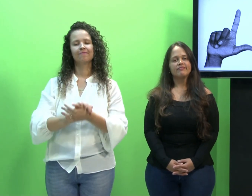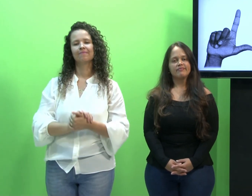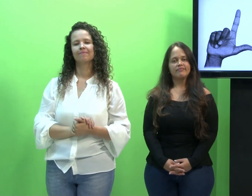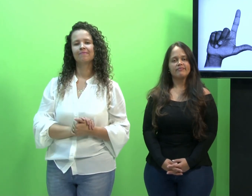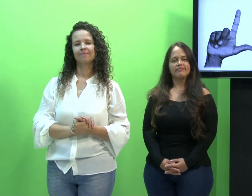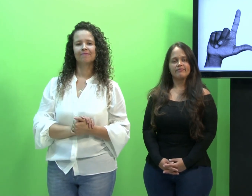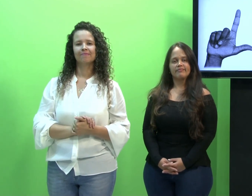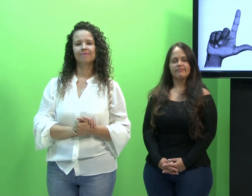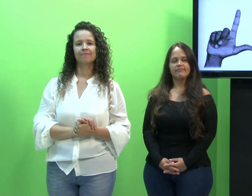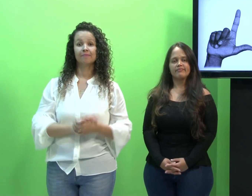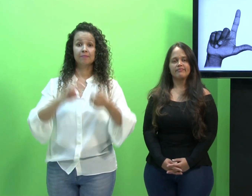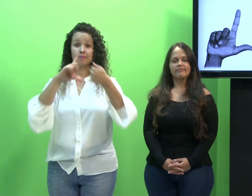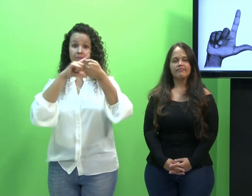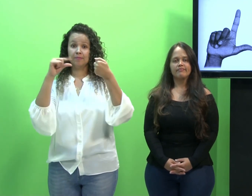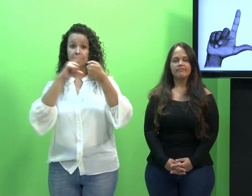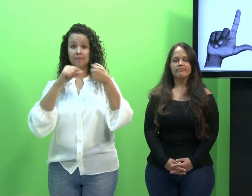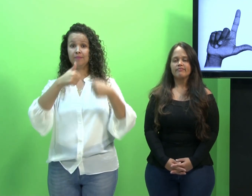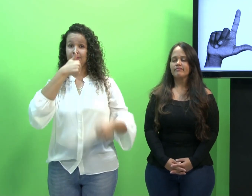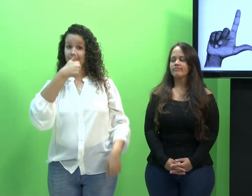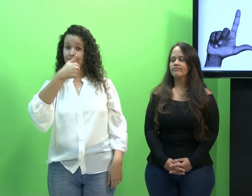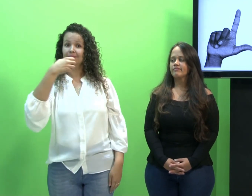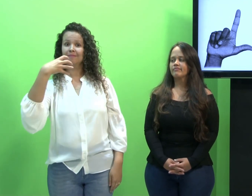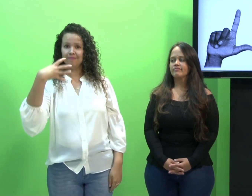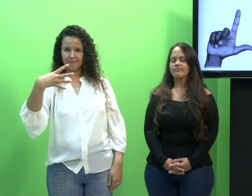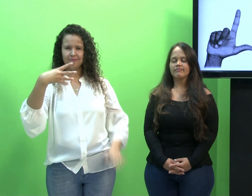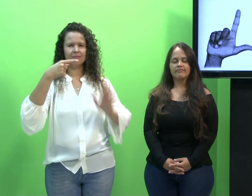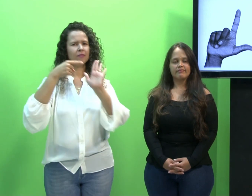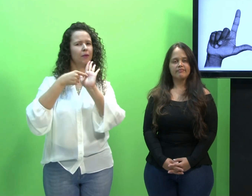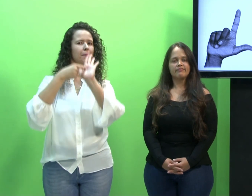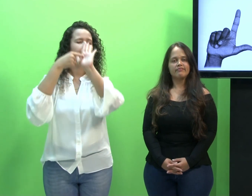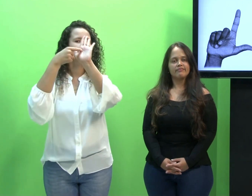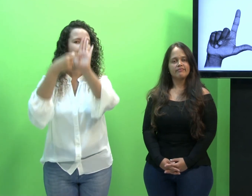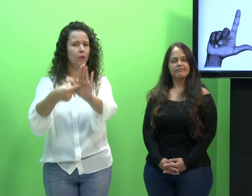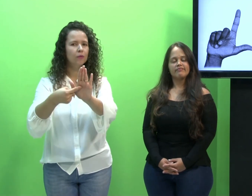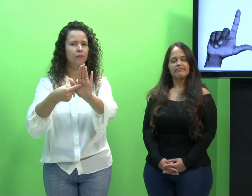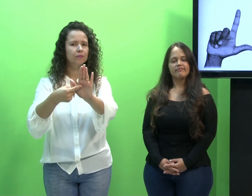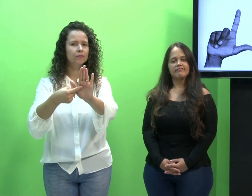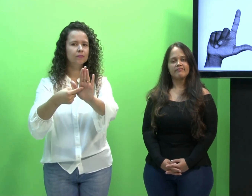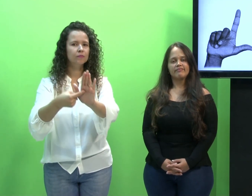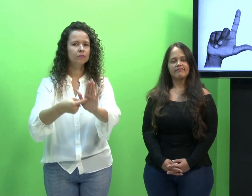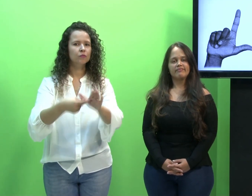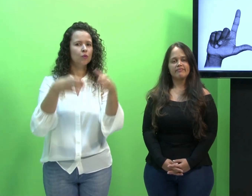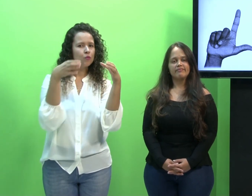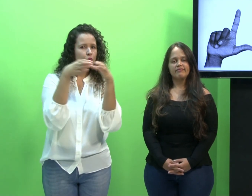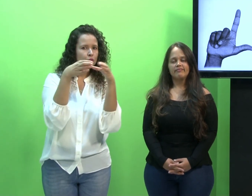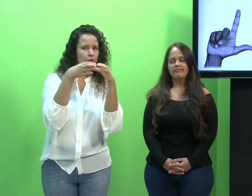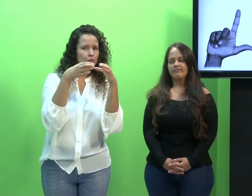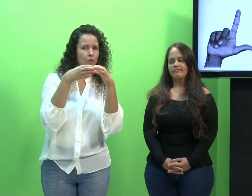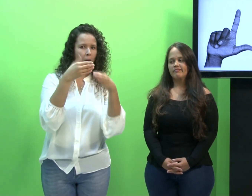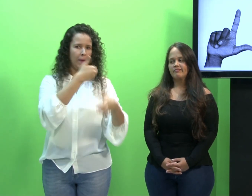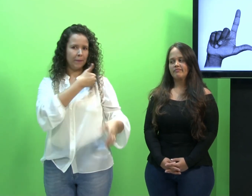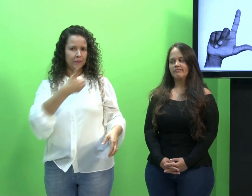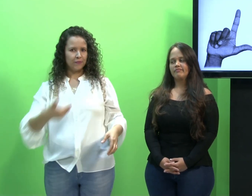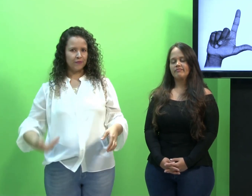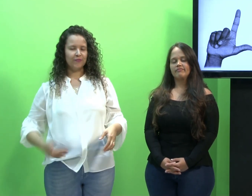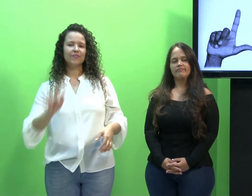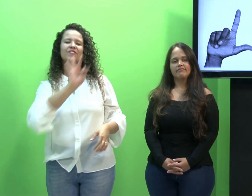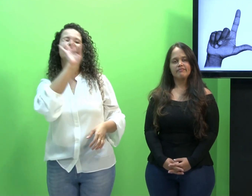O artigo 14º apresenta que as instituições federais de ensino devem